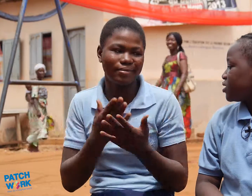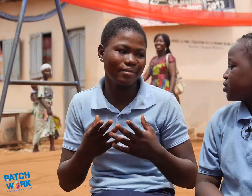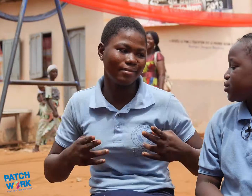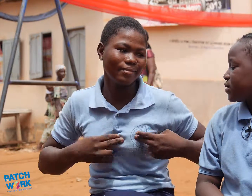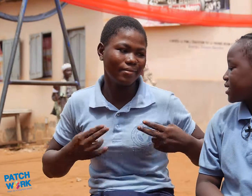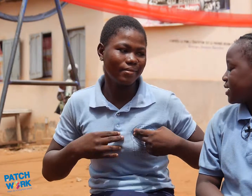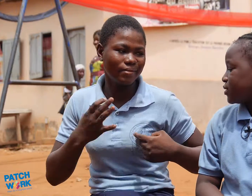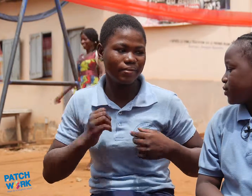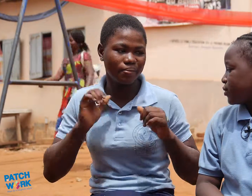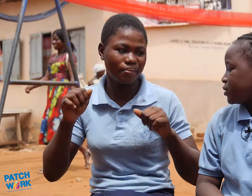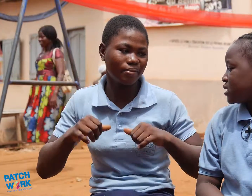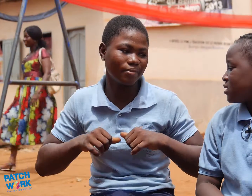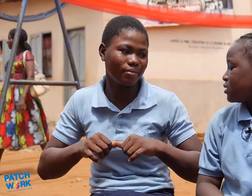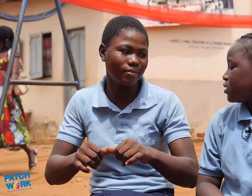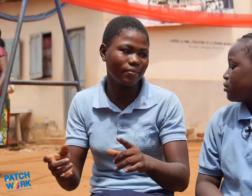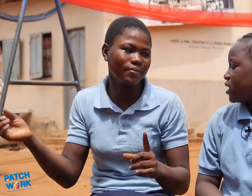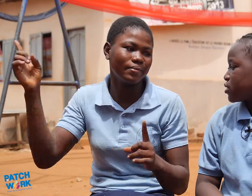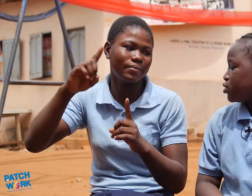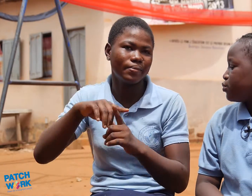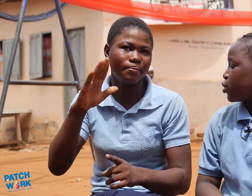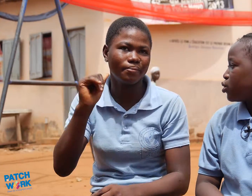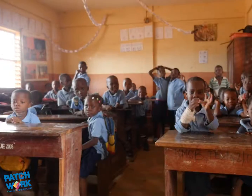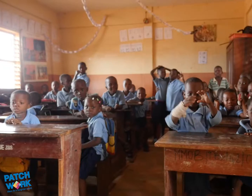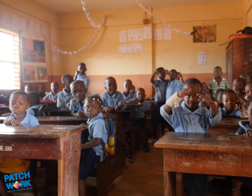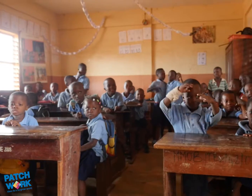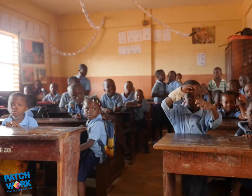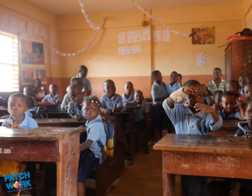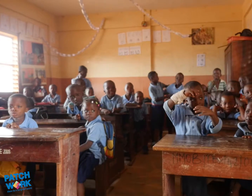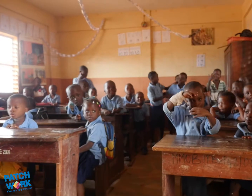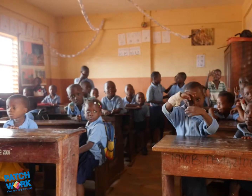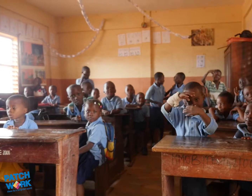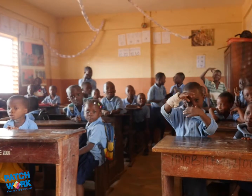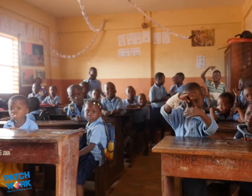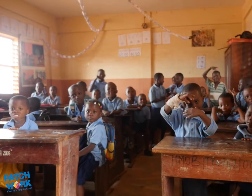Je suis très heureuse parce que je peux continuer jusqu'à avoir mon bac.